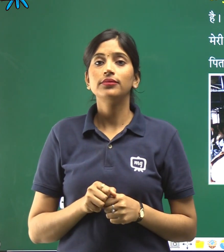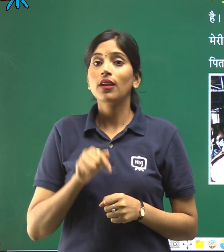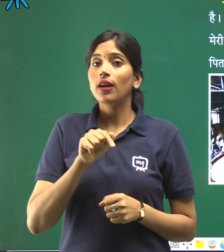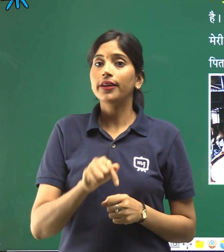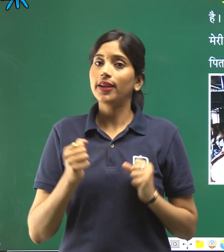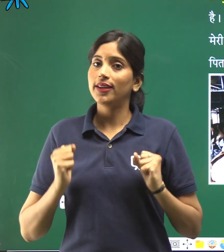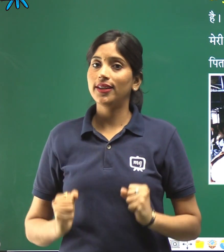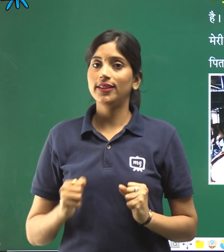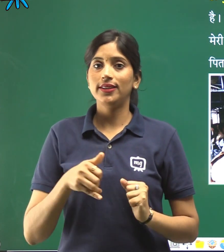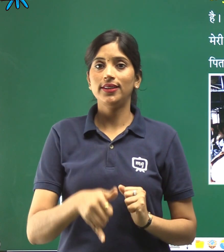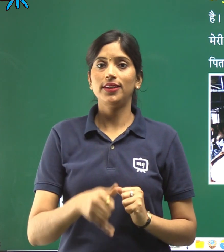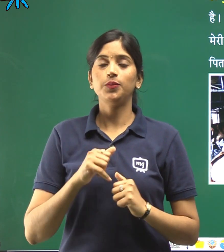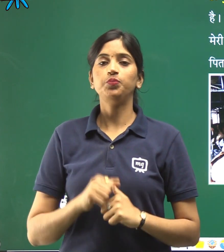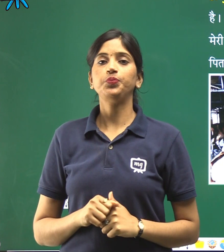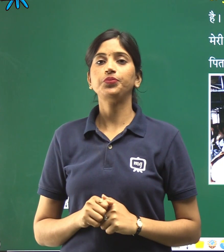यहीं रहती है।